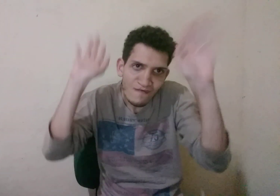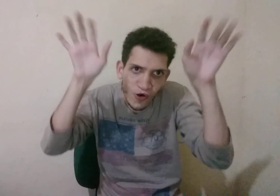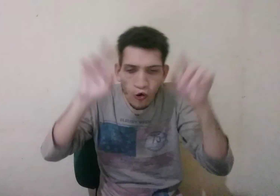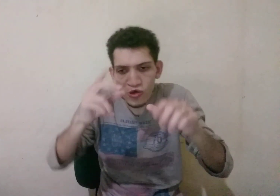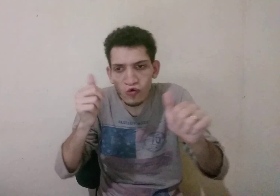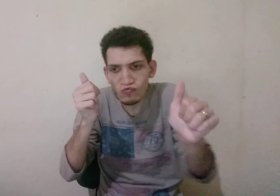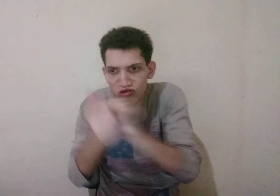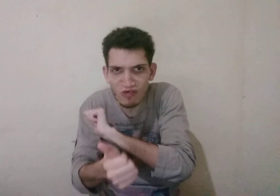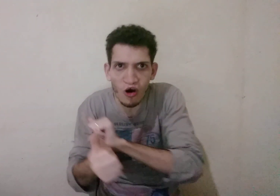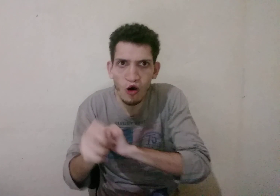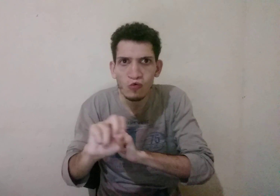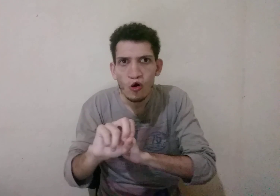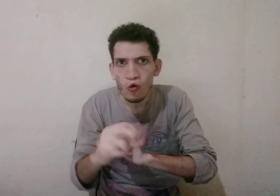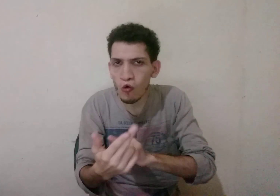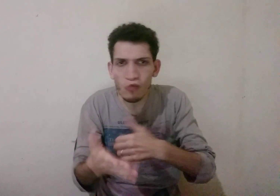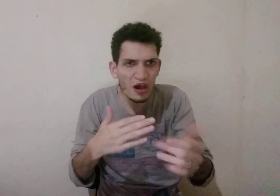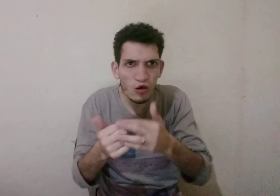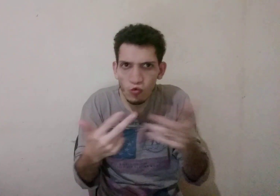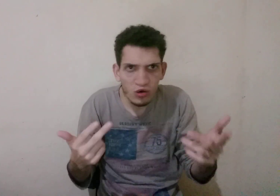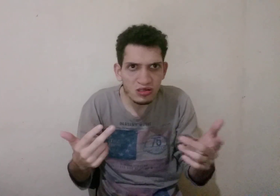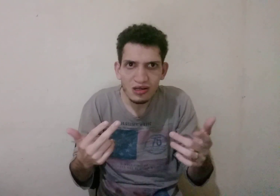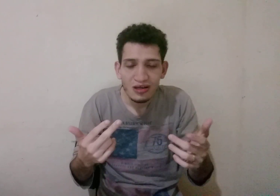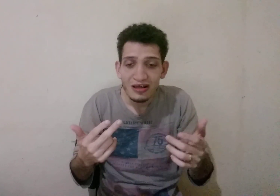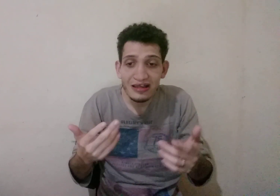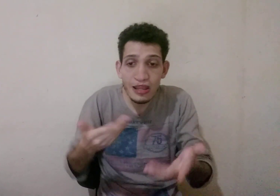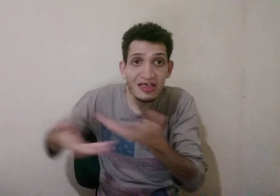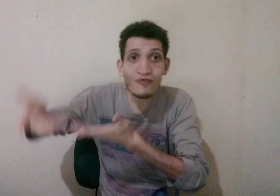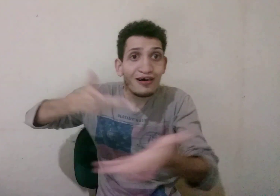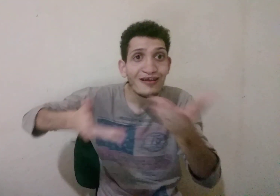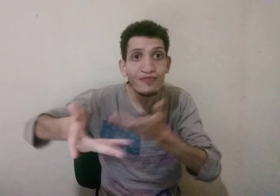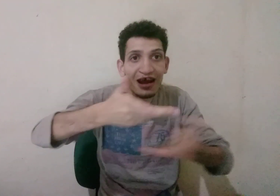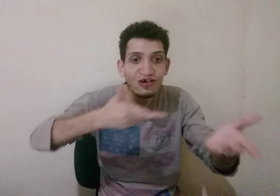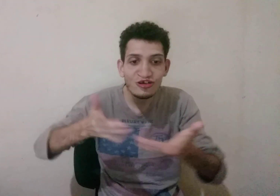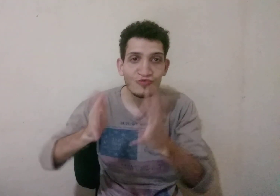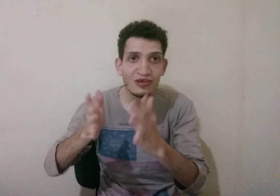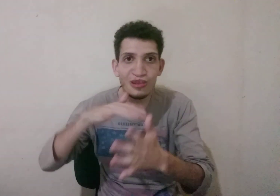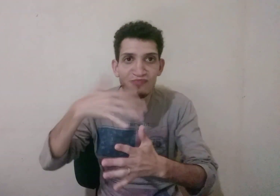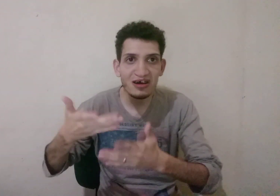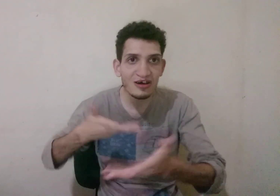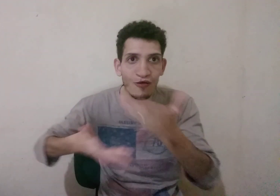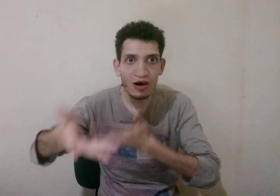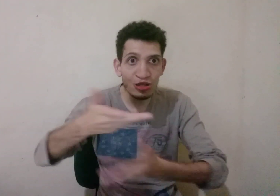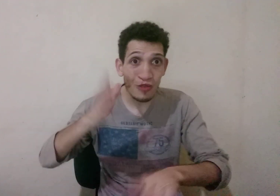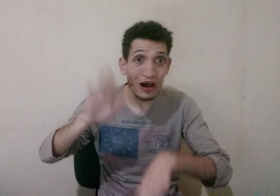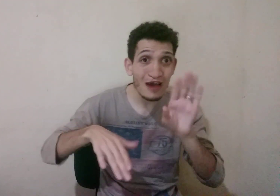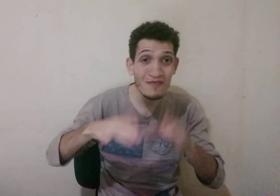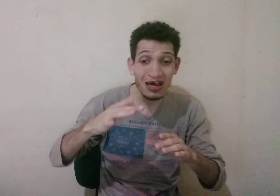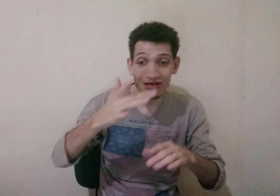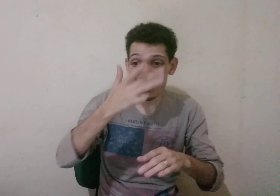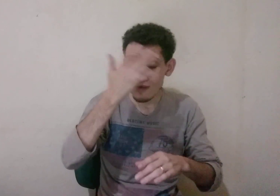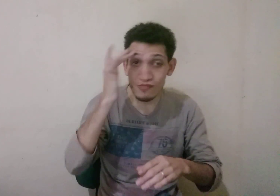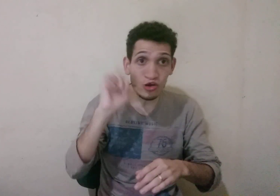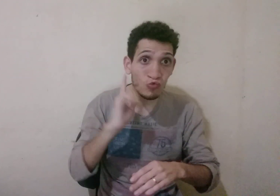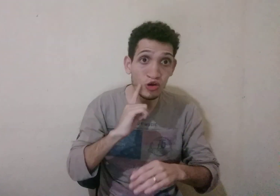Vôlei ou futebol, ou qualquer coisa, e eles iam trazendo e Libra ia compartilhando. Às pessoas